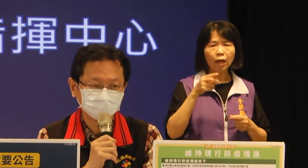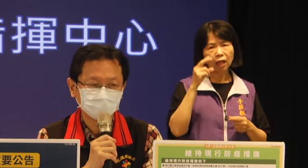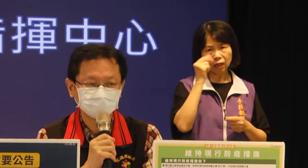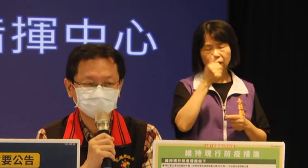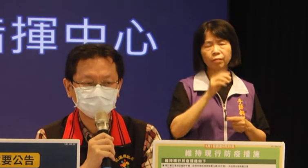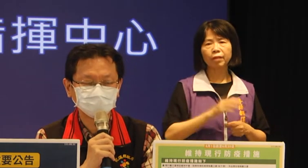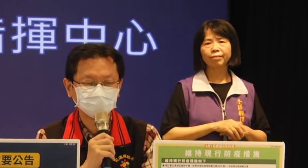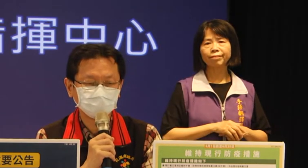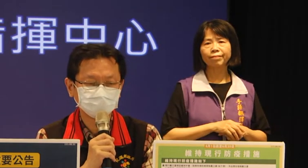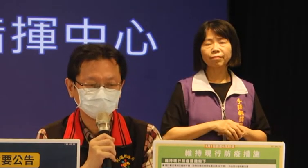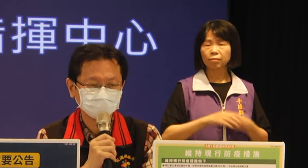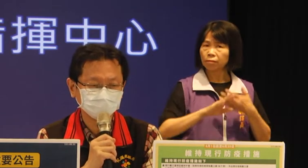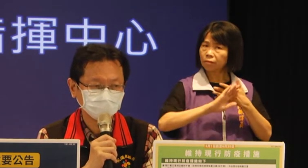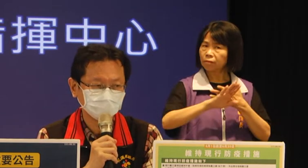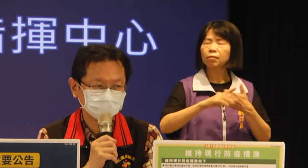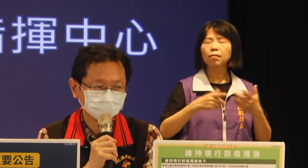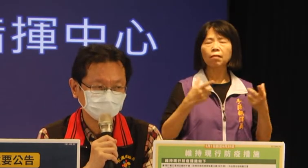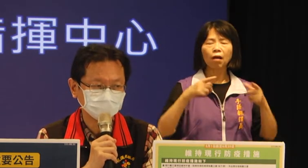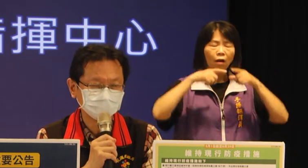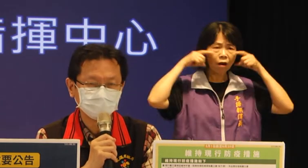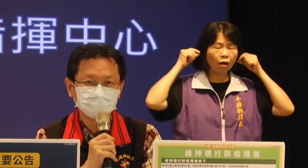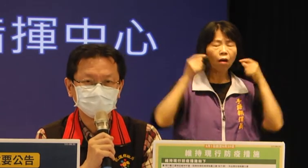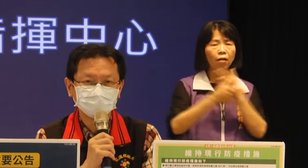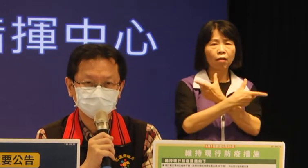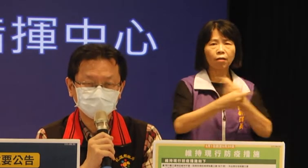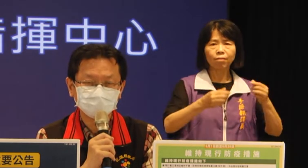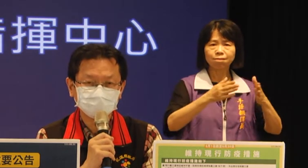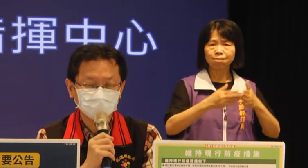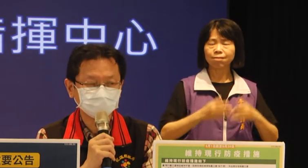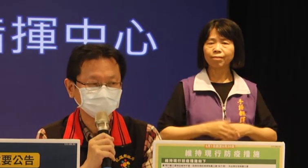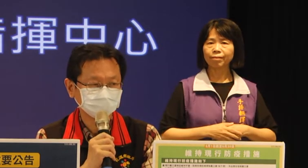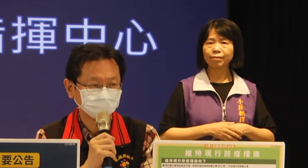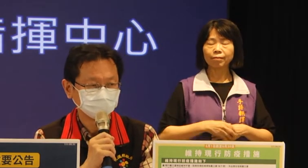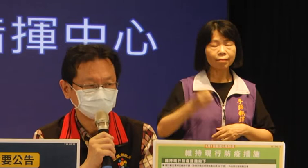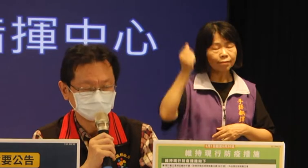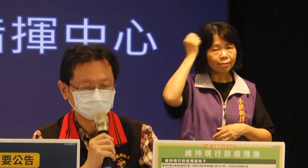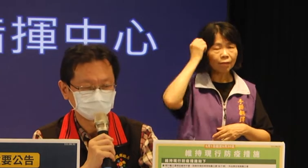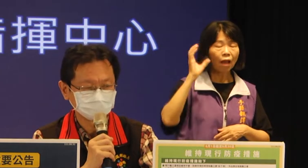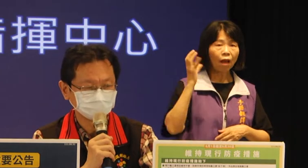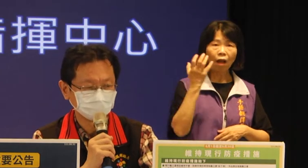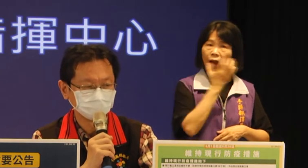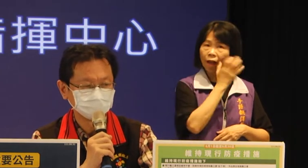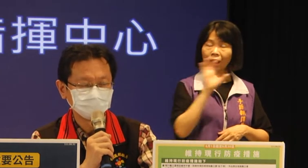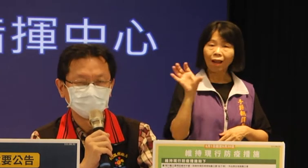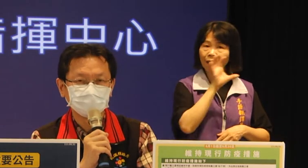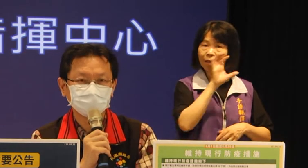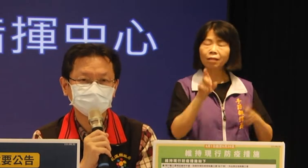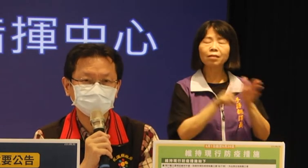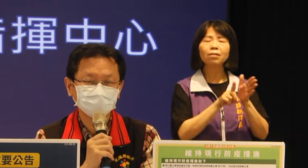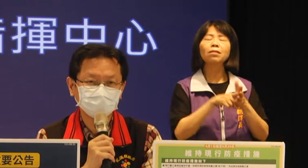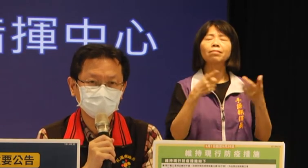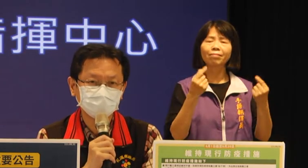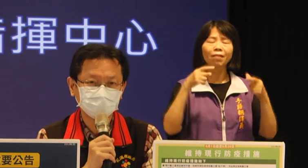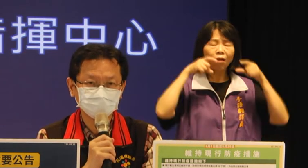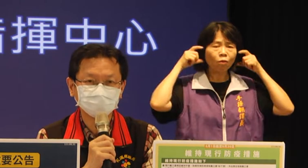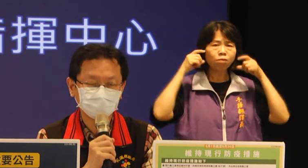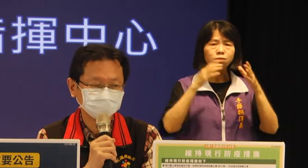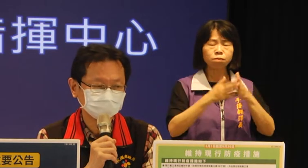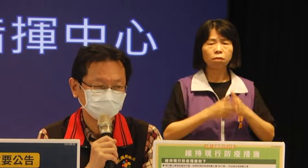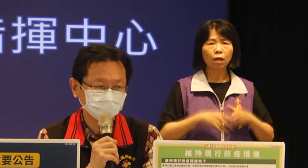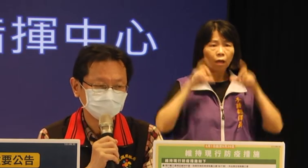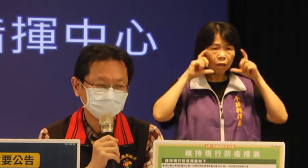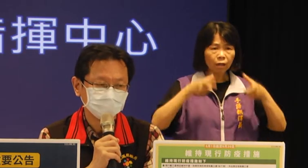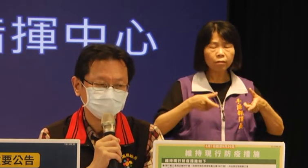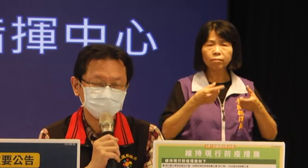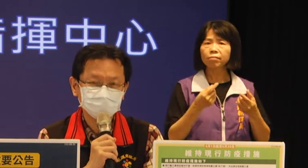特例其他都应该全程佩戴口罩。记得唱歌的时候一定要戴口罩哈。那什么时候可以不用戴